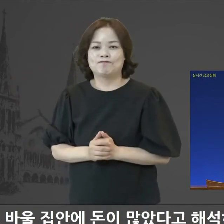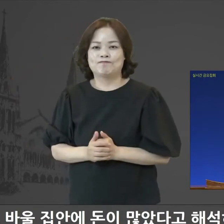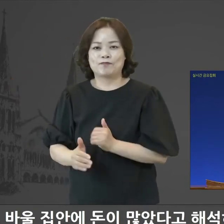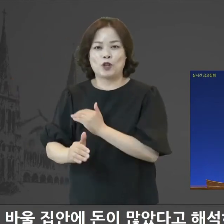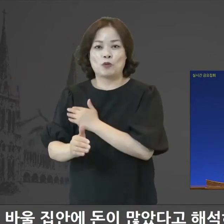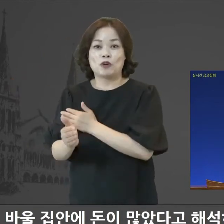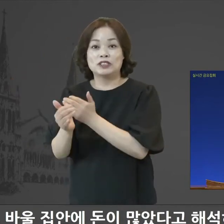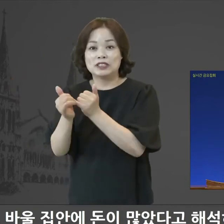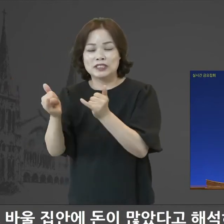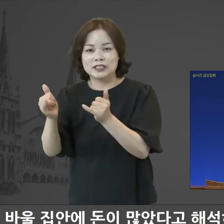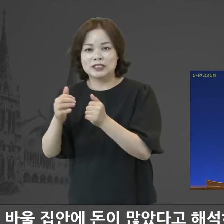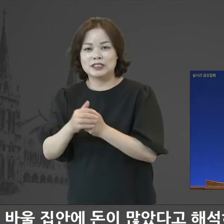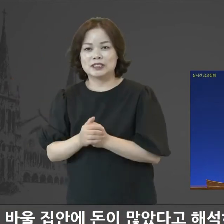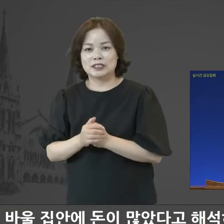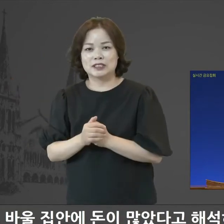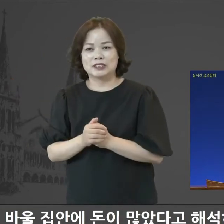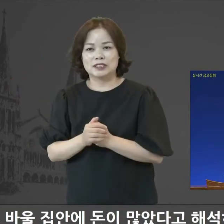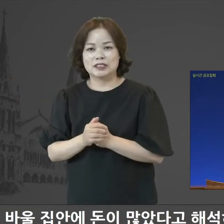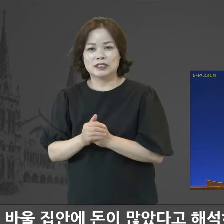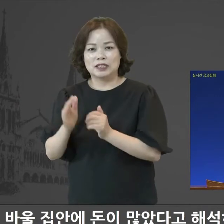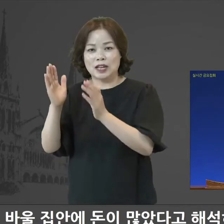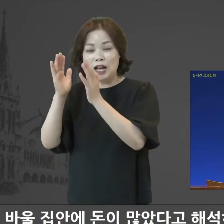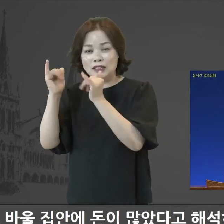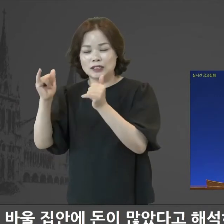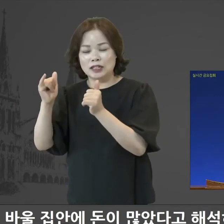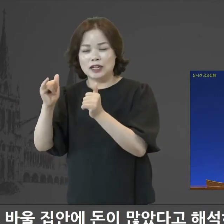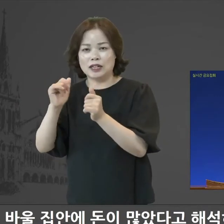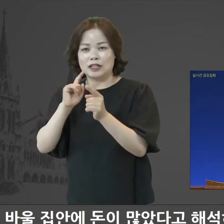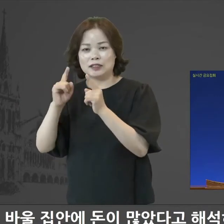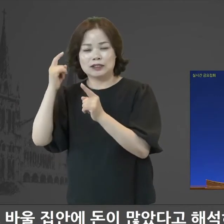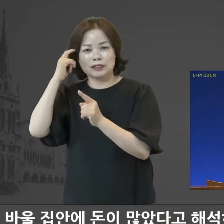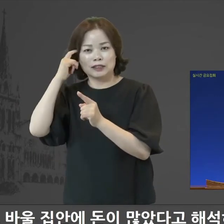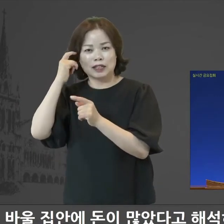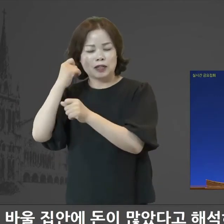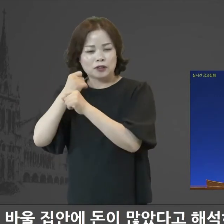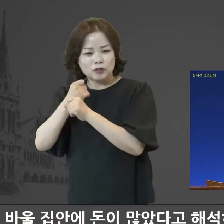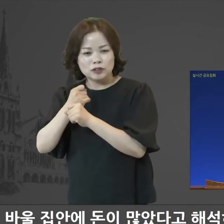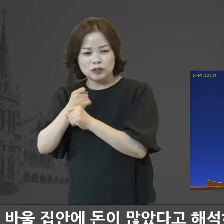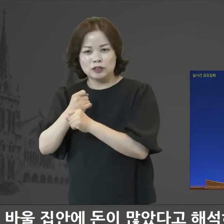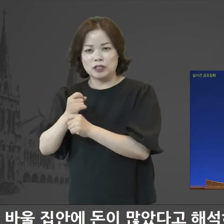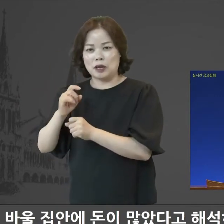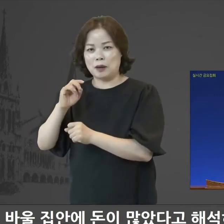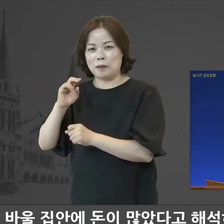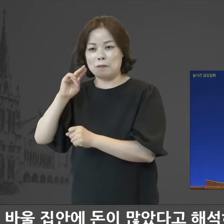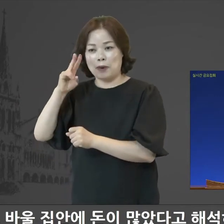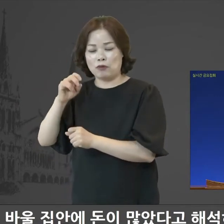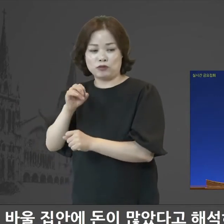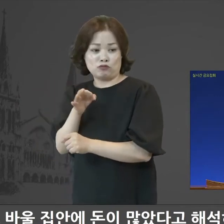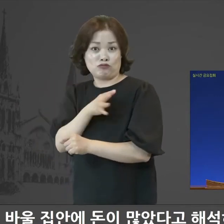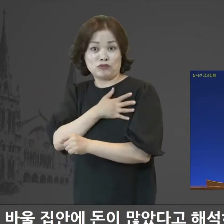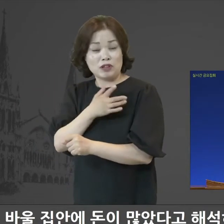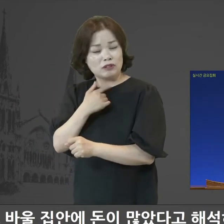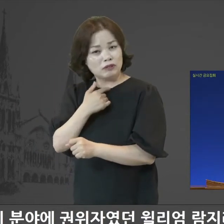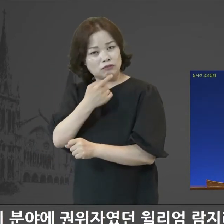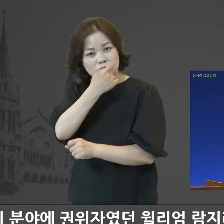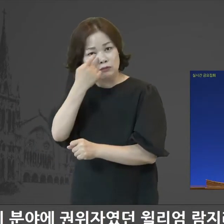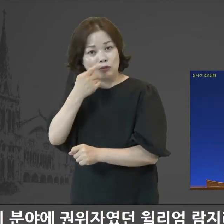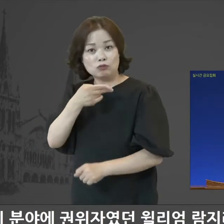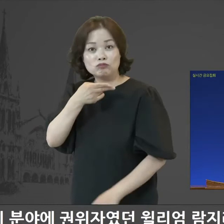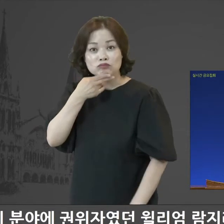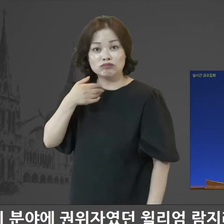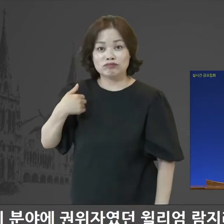권위자였죠. 윌리엄 람제이라는 분이 이런 견해를 내는데 바울의 집안이 굉장히 부자였다, 이렇게 했는데 그거는 증명은 안